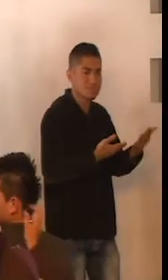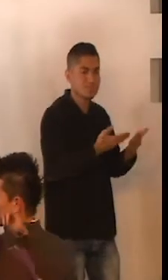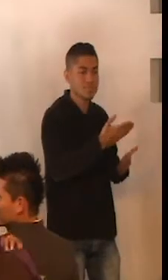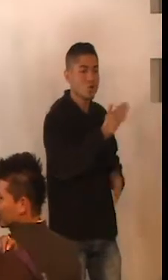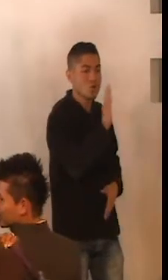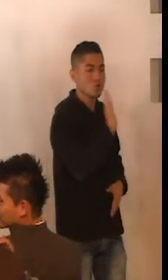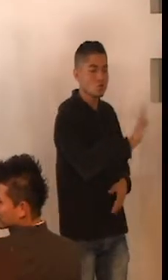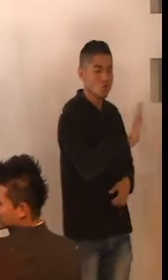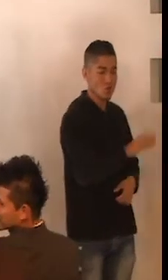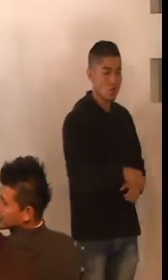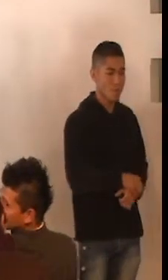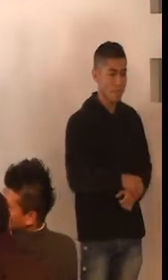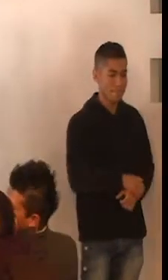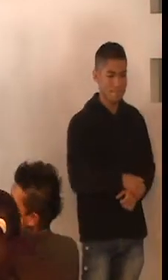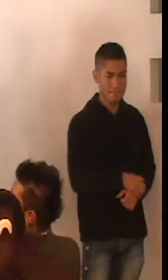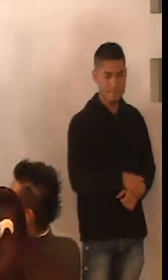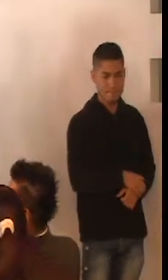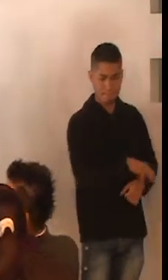las páginas que nosotros